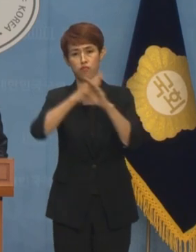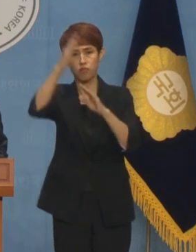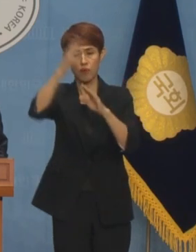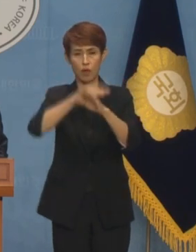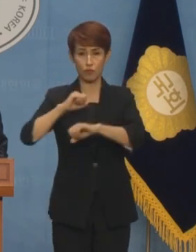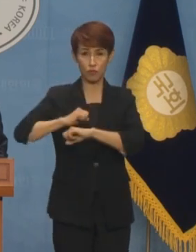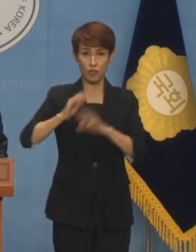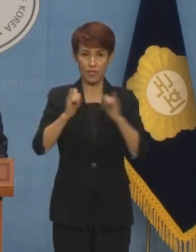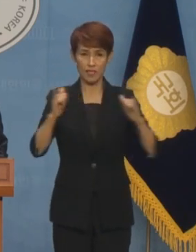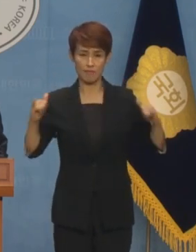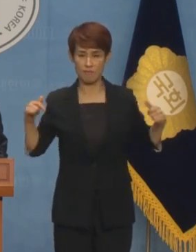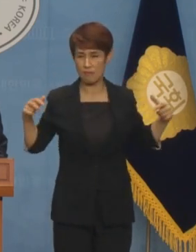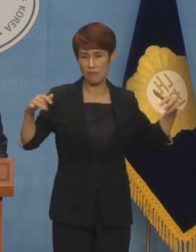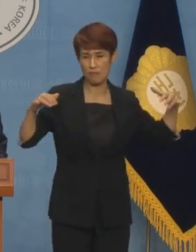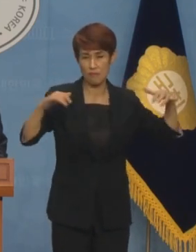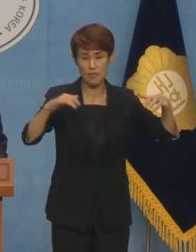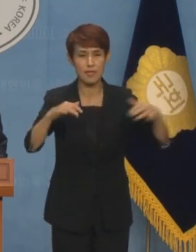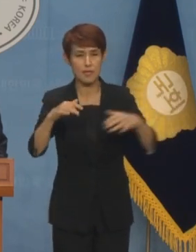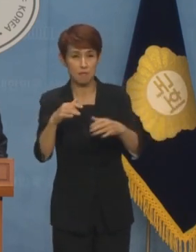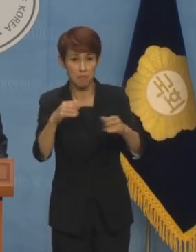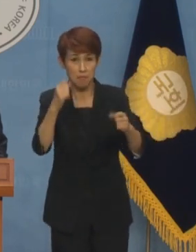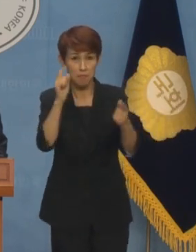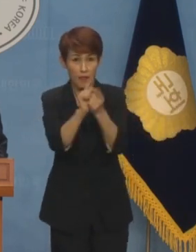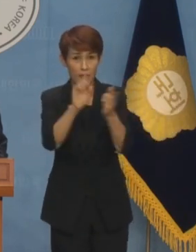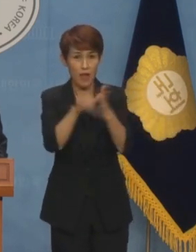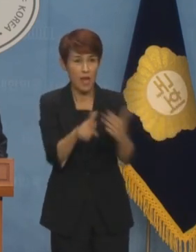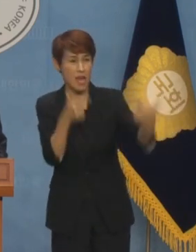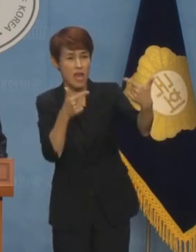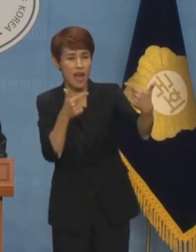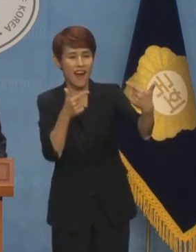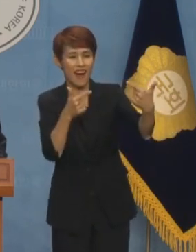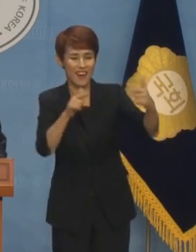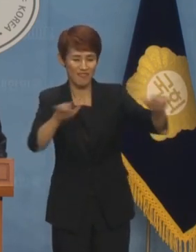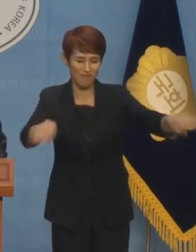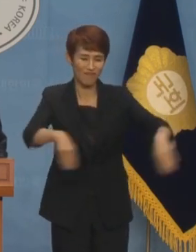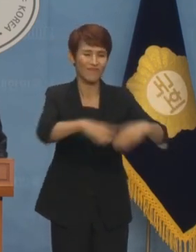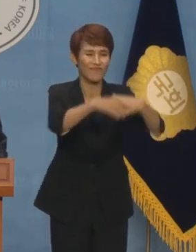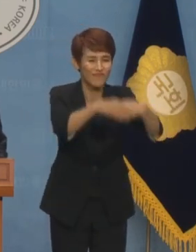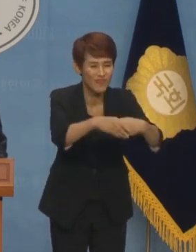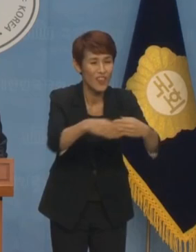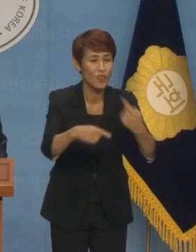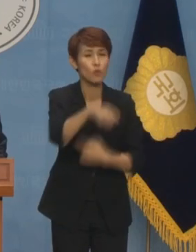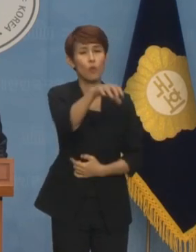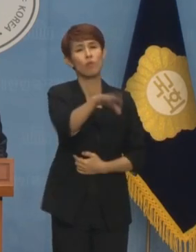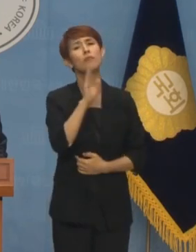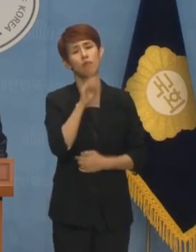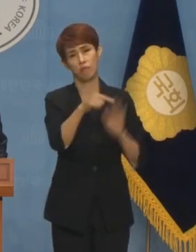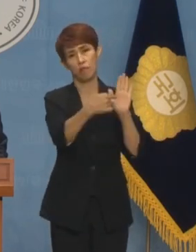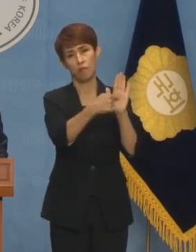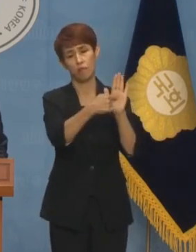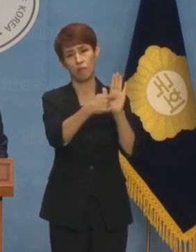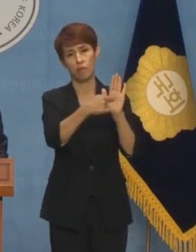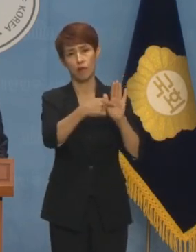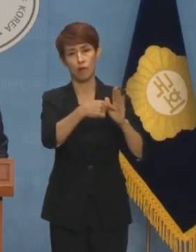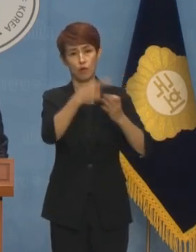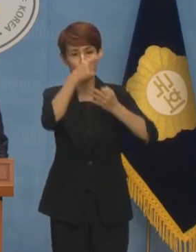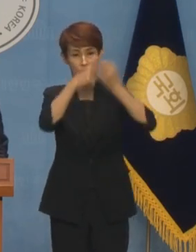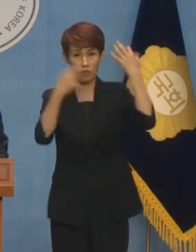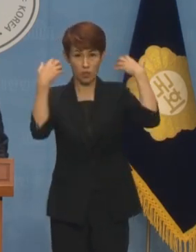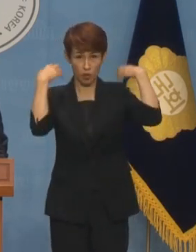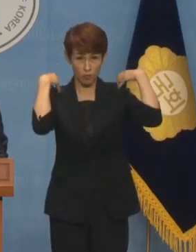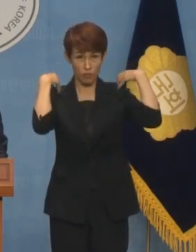중 만나 총불이 대신 악수를 나누었던 장소입니다. 윤석열 정부에 들어 바로